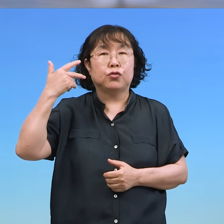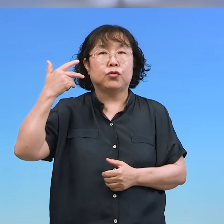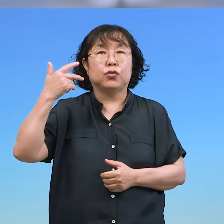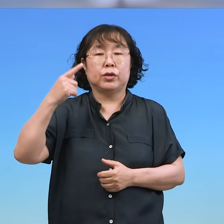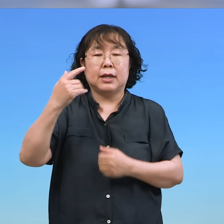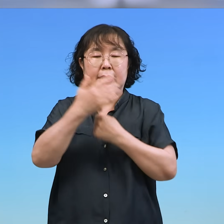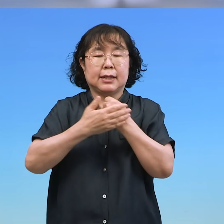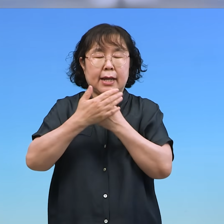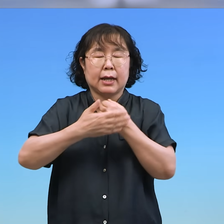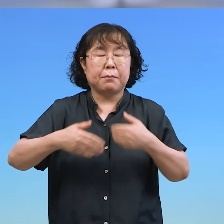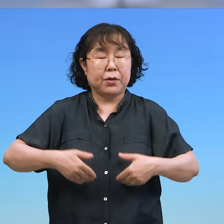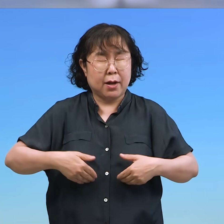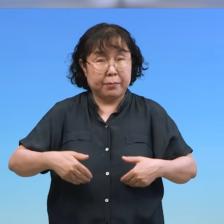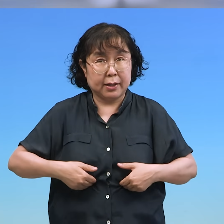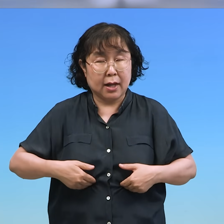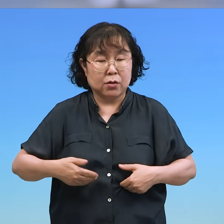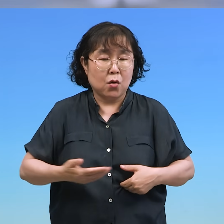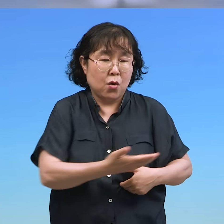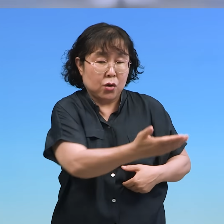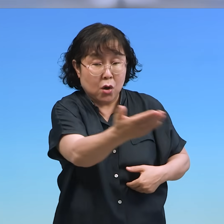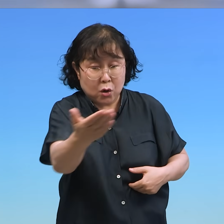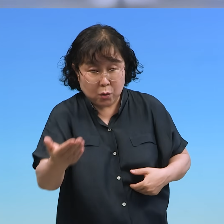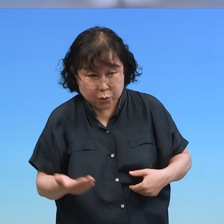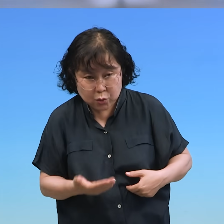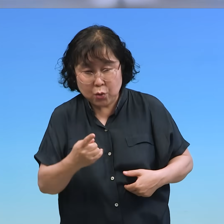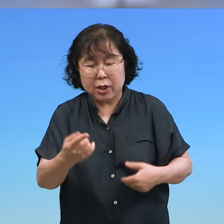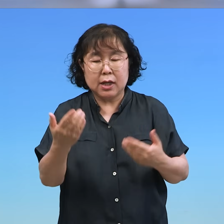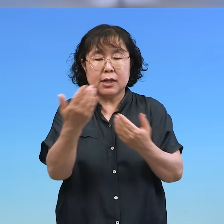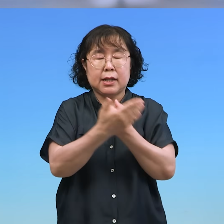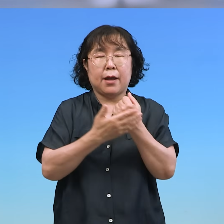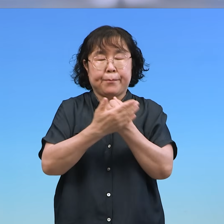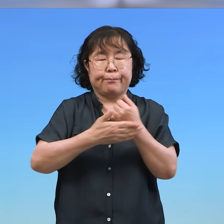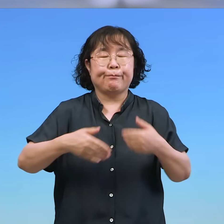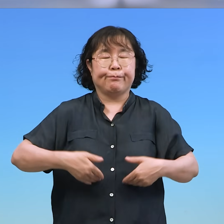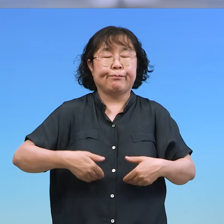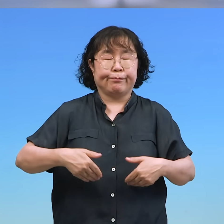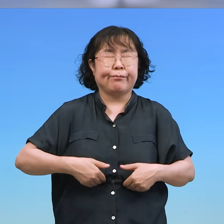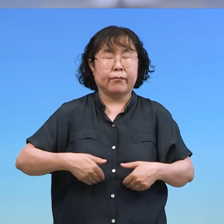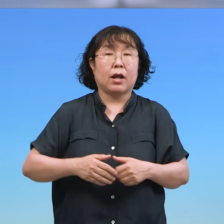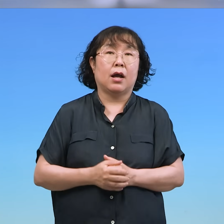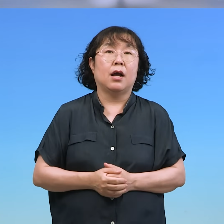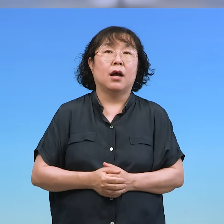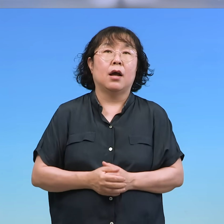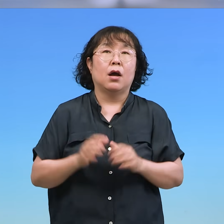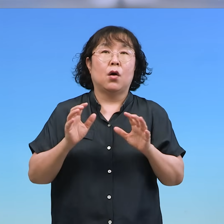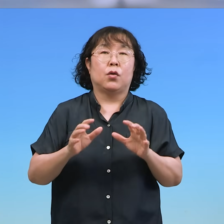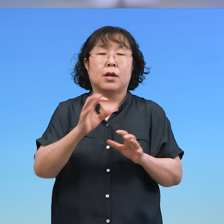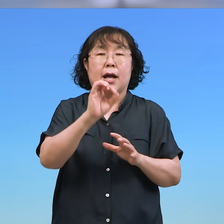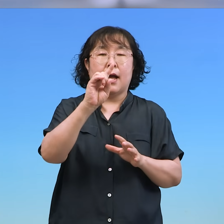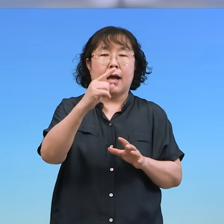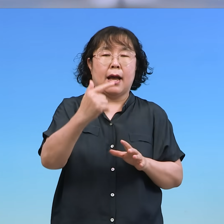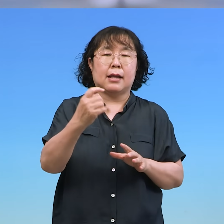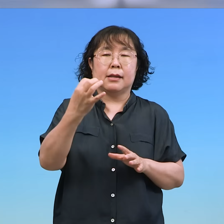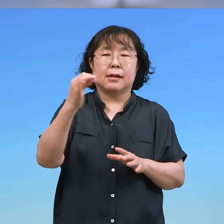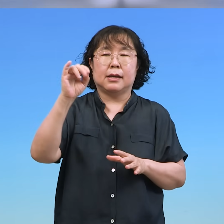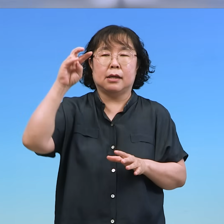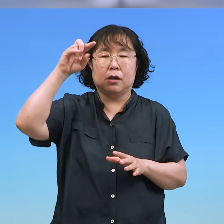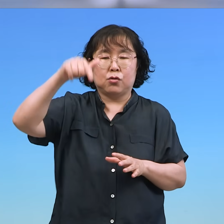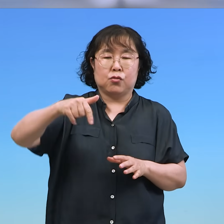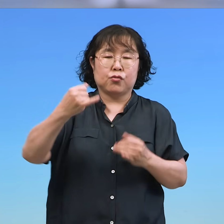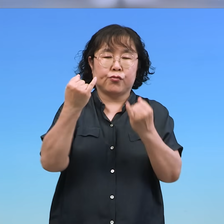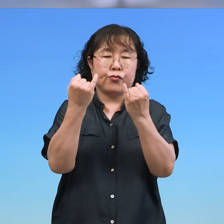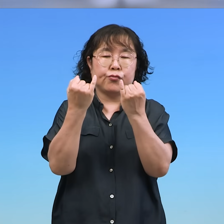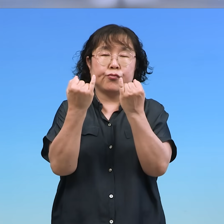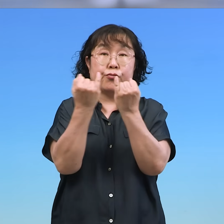이번 주에도 저도 이 은혜가 필요하고요, 여러분에게도 이 은혜가 필요합니다. 오늘 저는 안희숙